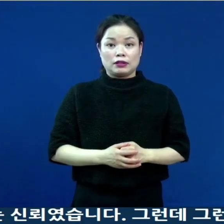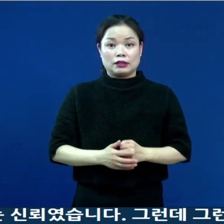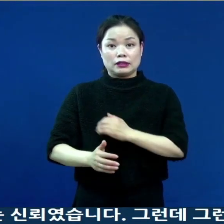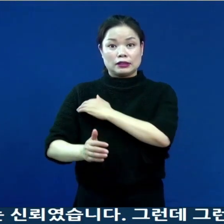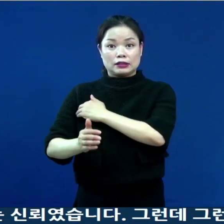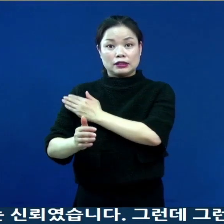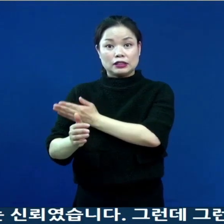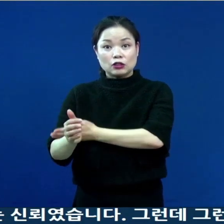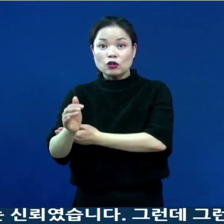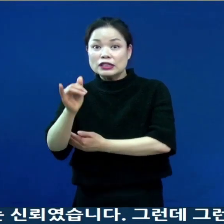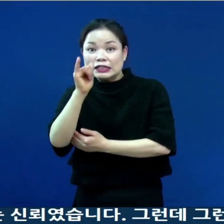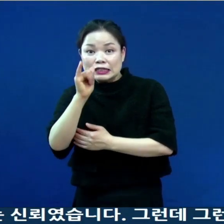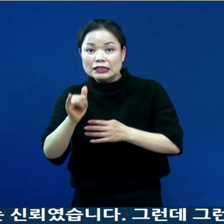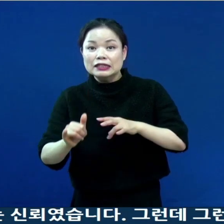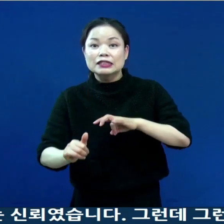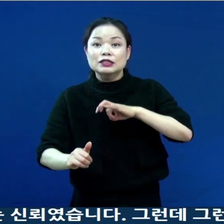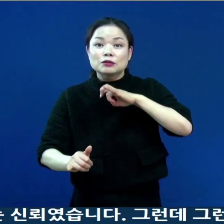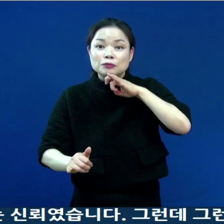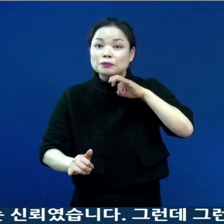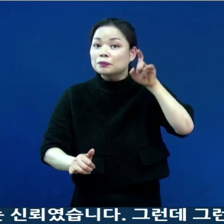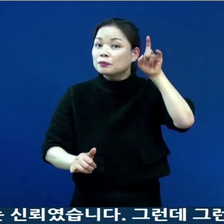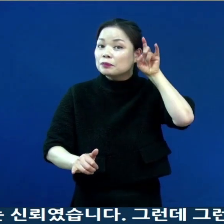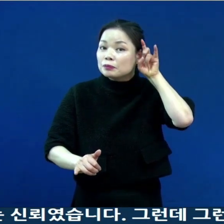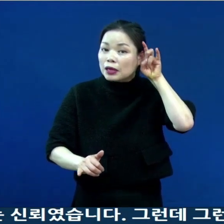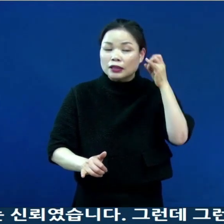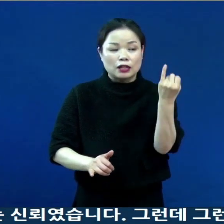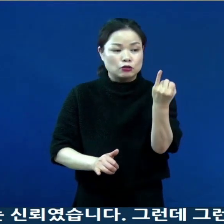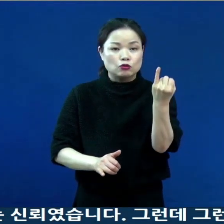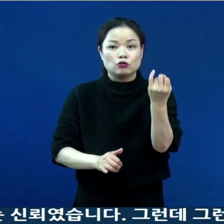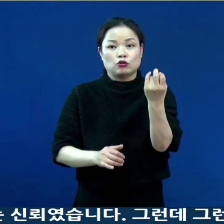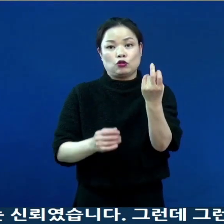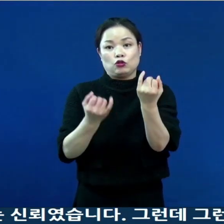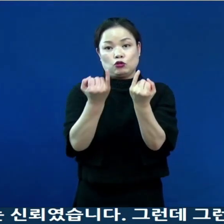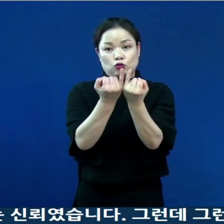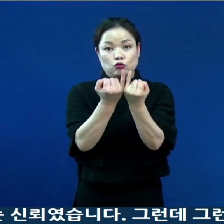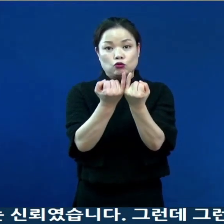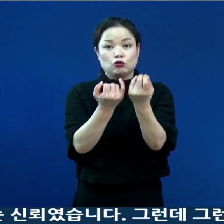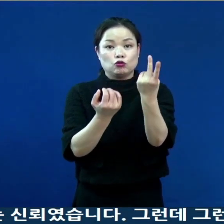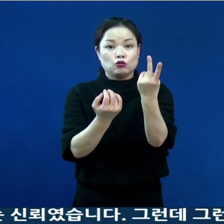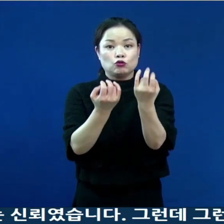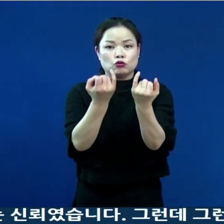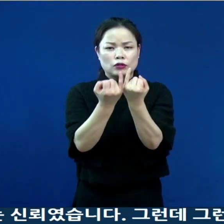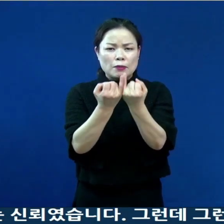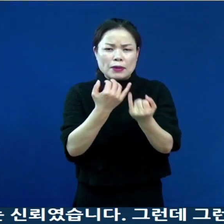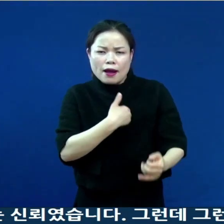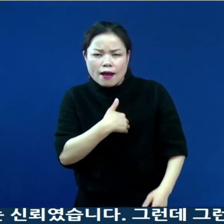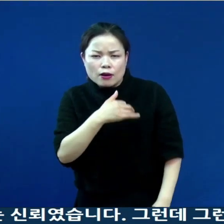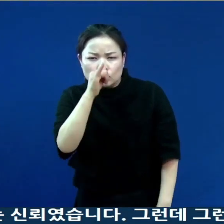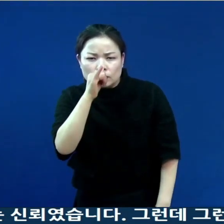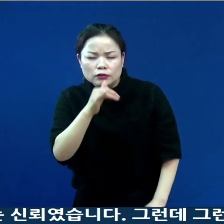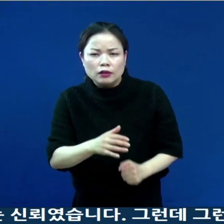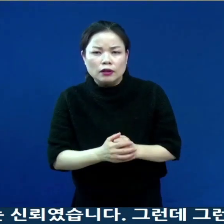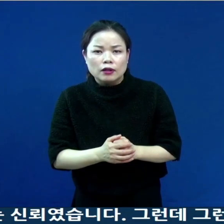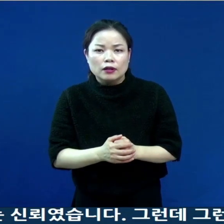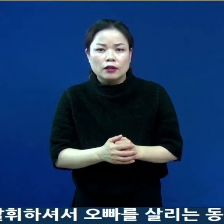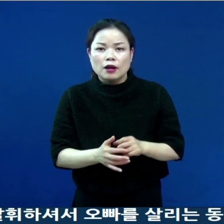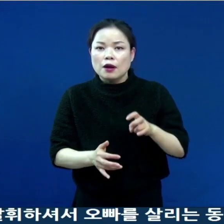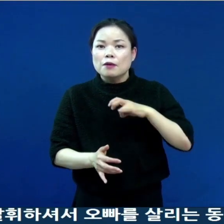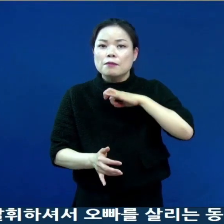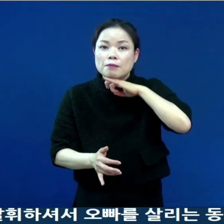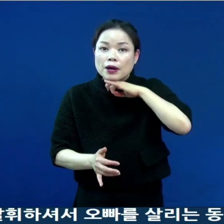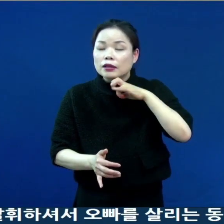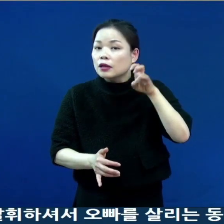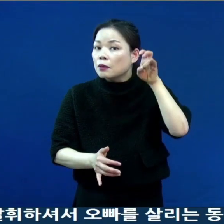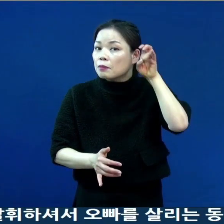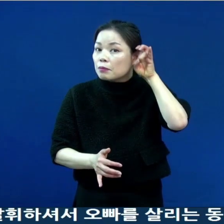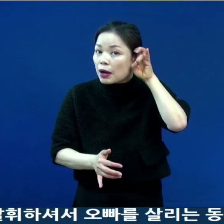능력이 있다는 것을 마리아와 마르다가 알고 있었습니다. 그런데 마리아와 마르다가 예수님이 그